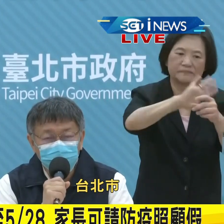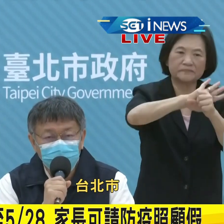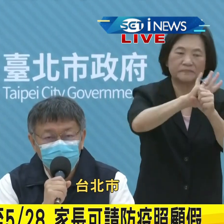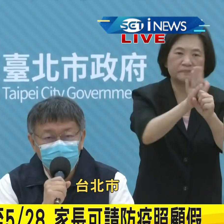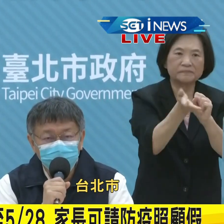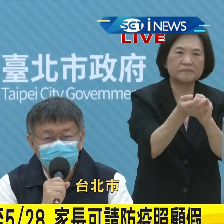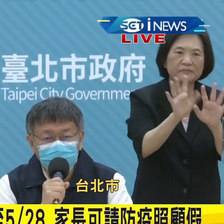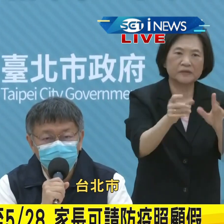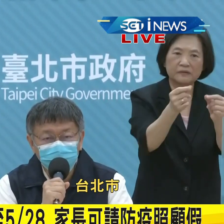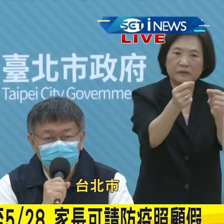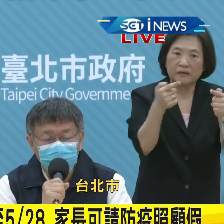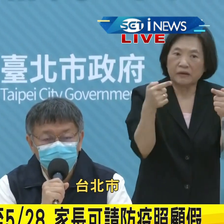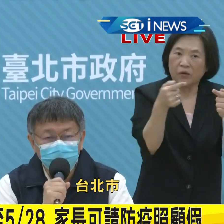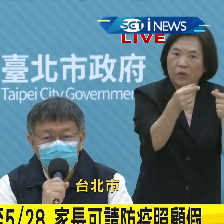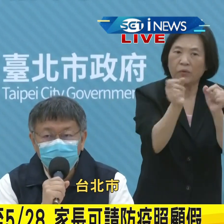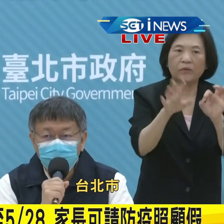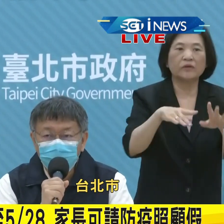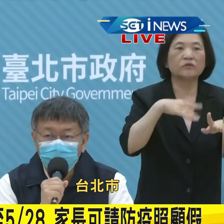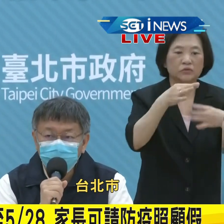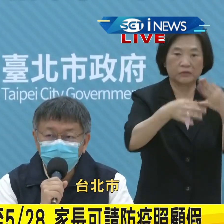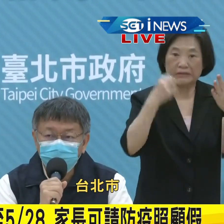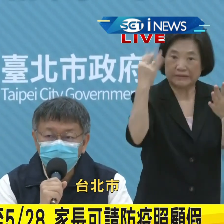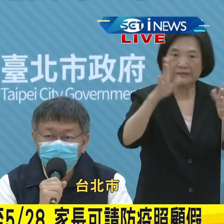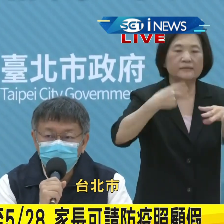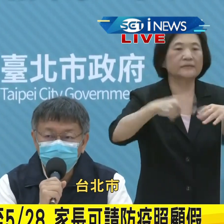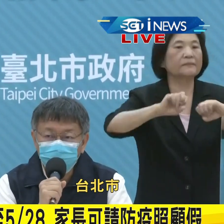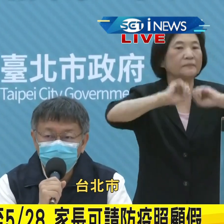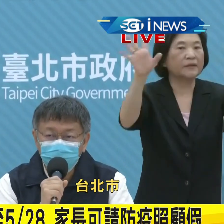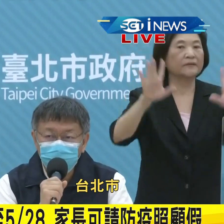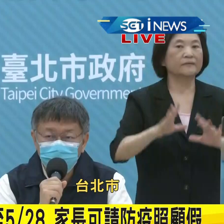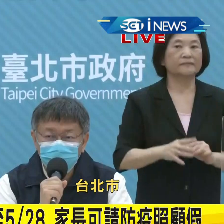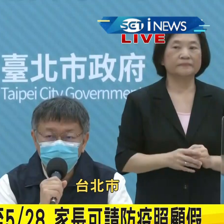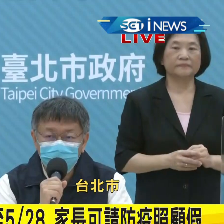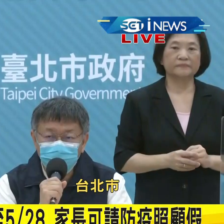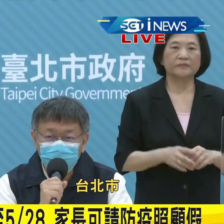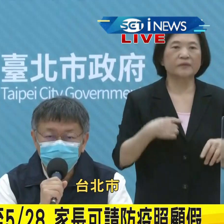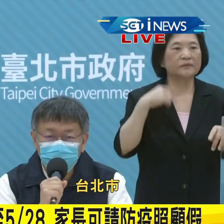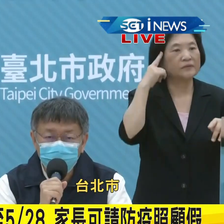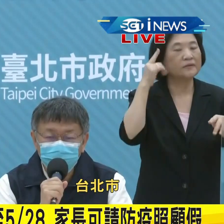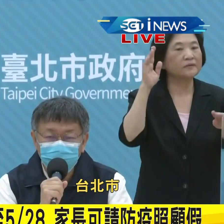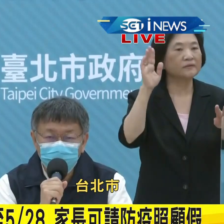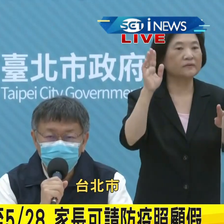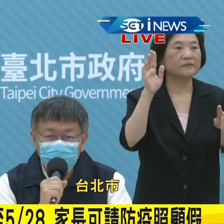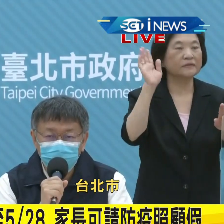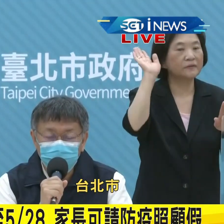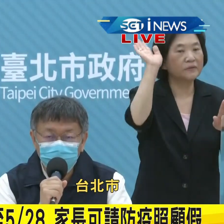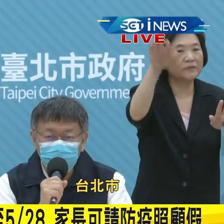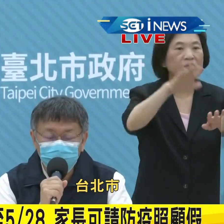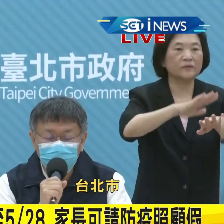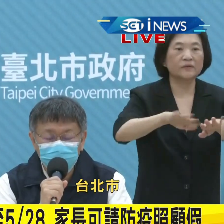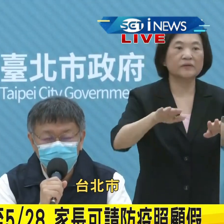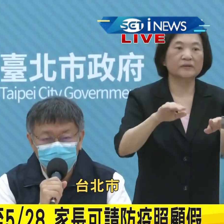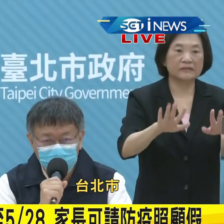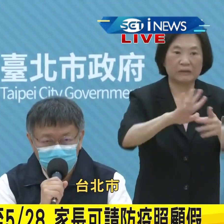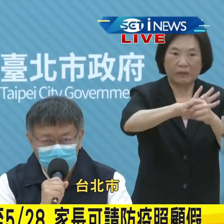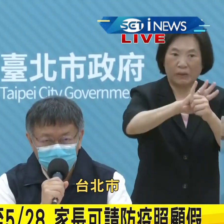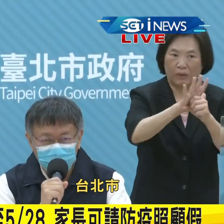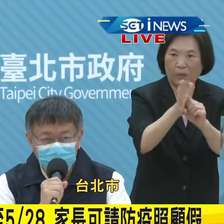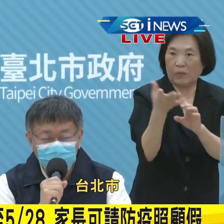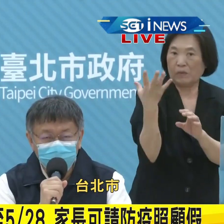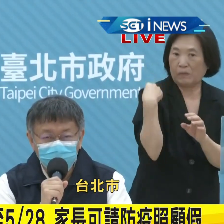随时再跟大家宣布新的政策。那所以以后我们就是应该是原则上是在疫情还在进展的时